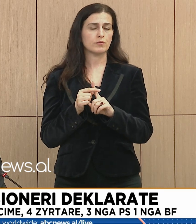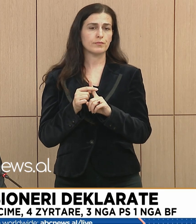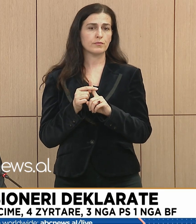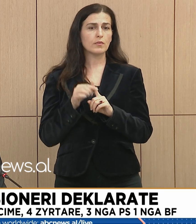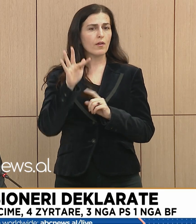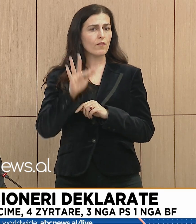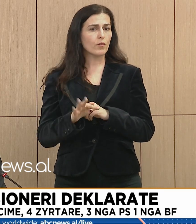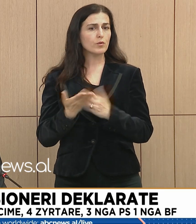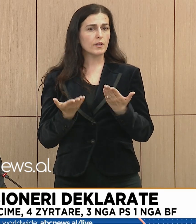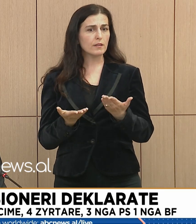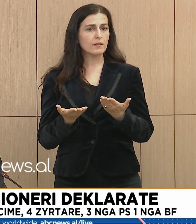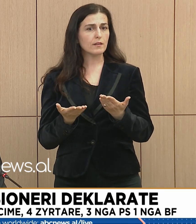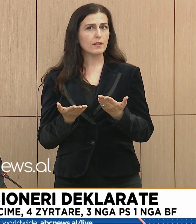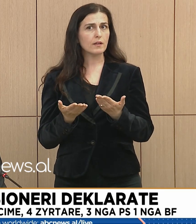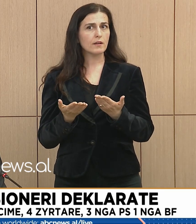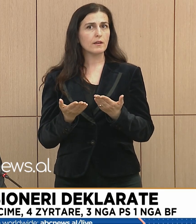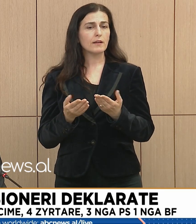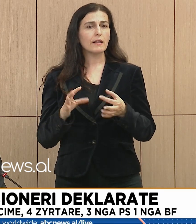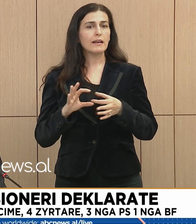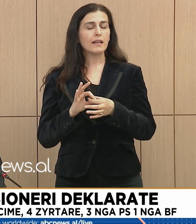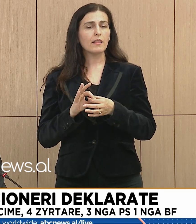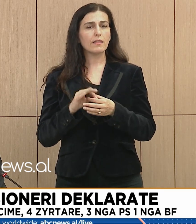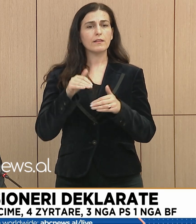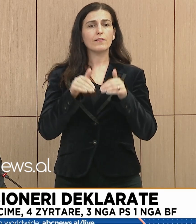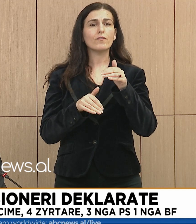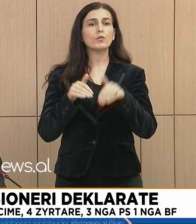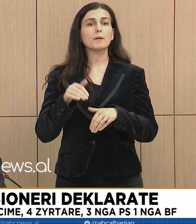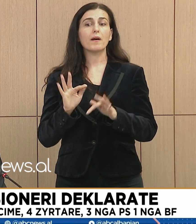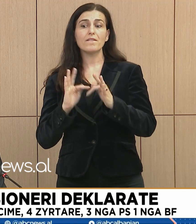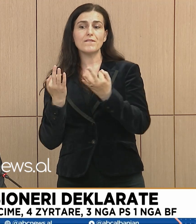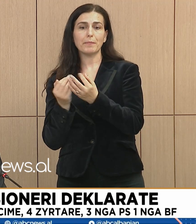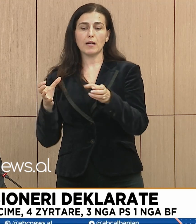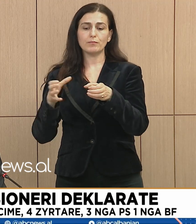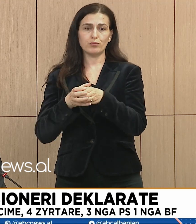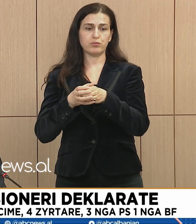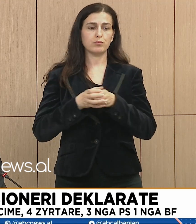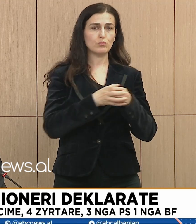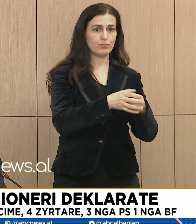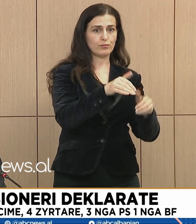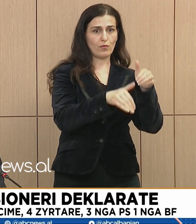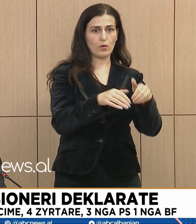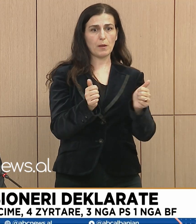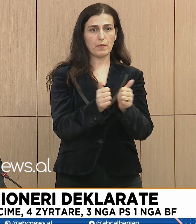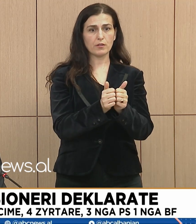E fundit, po, lidhet me votimin familjar. Ka denoncime mbi